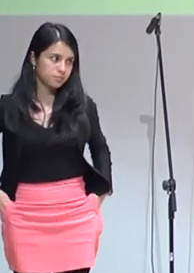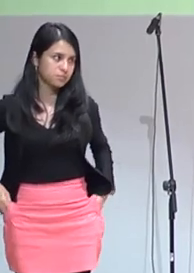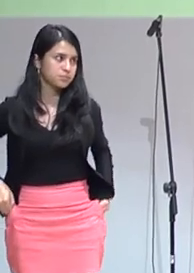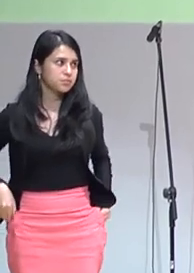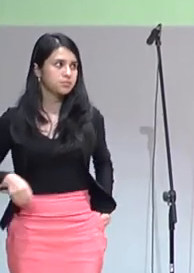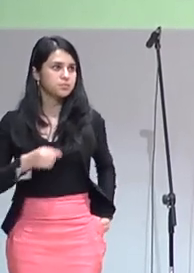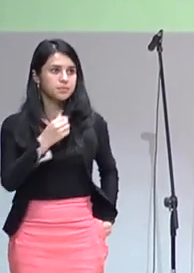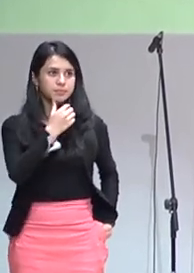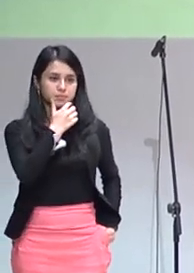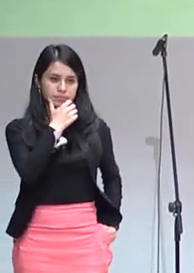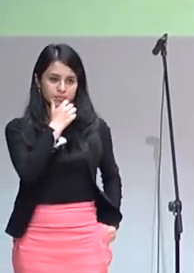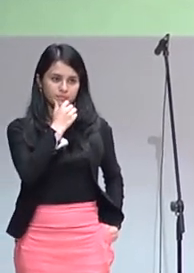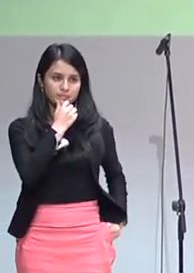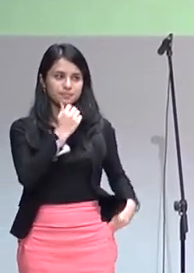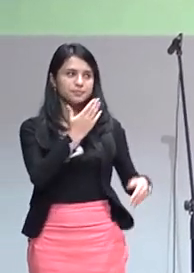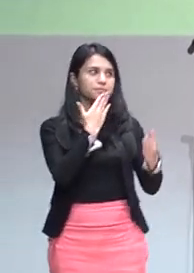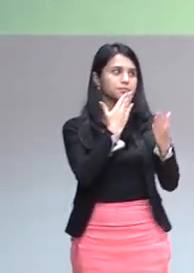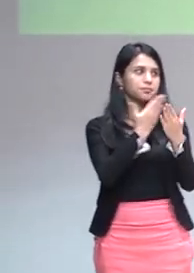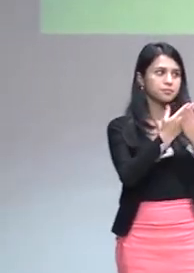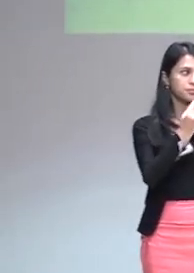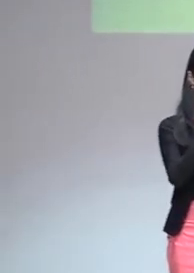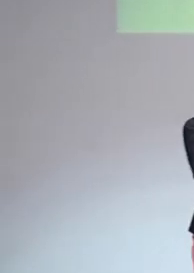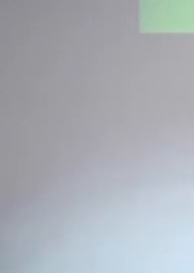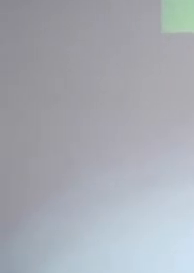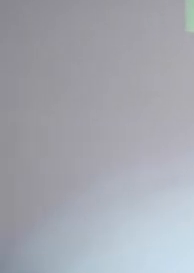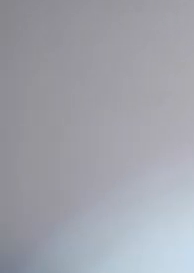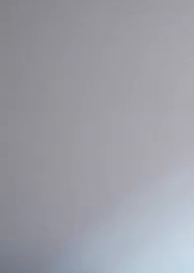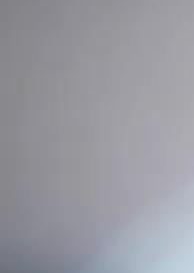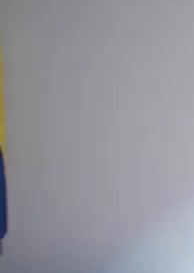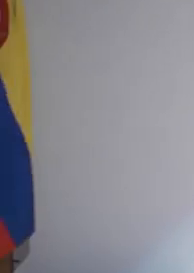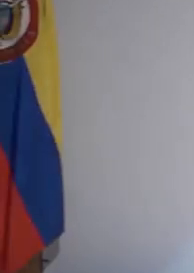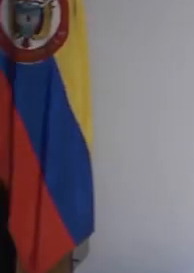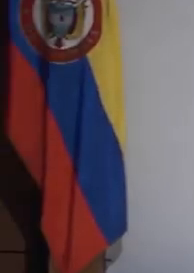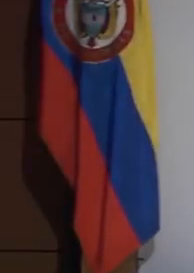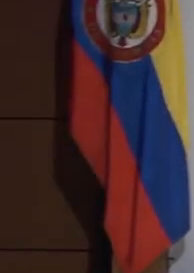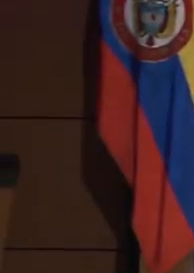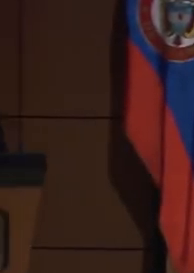Muchas gracias a la doctora Tajana y a sus invitados.